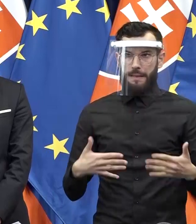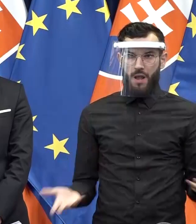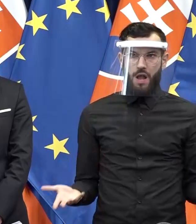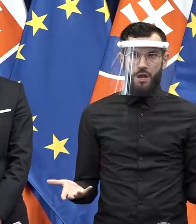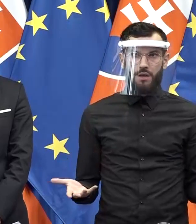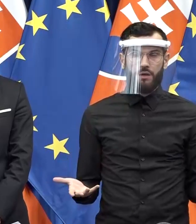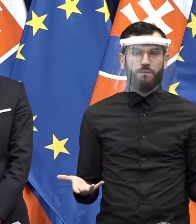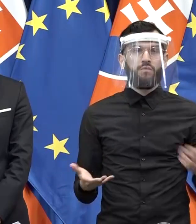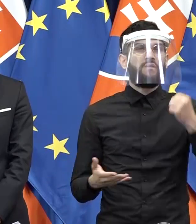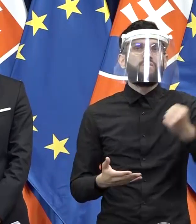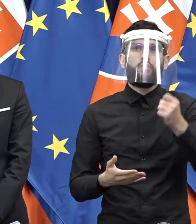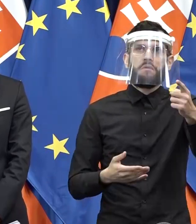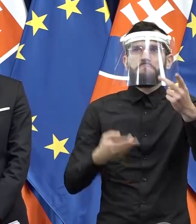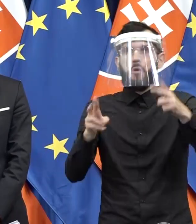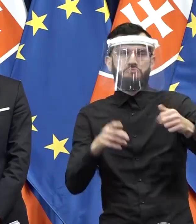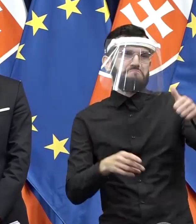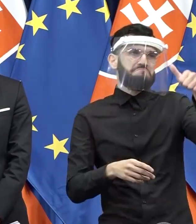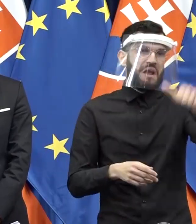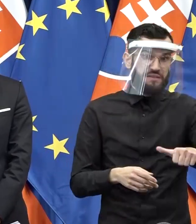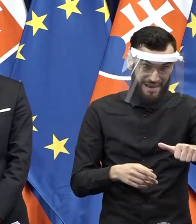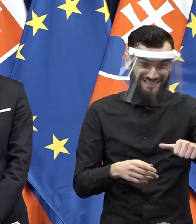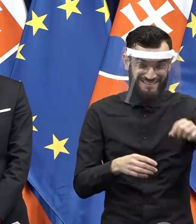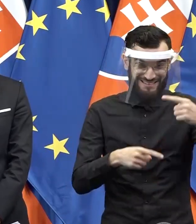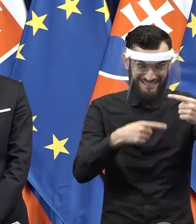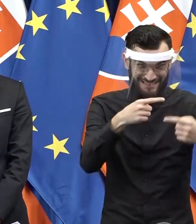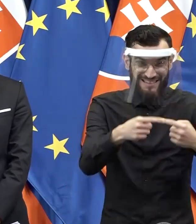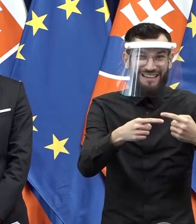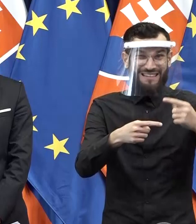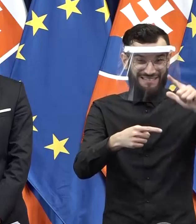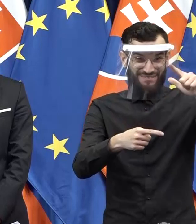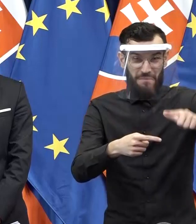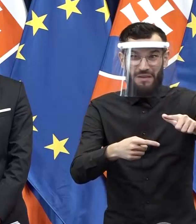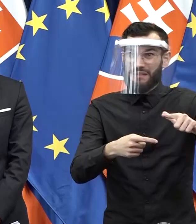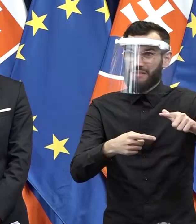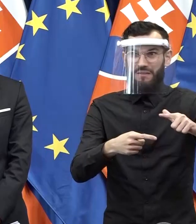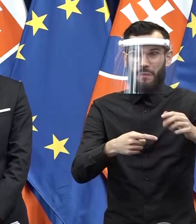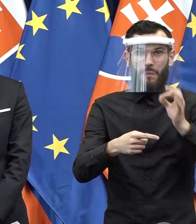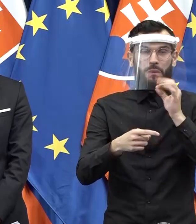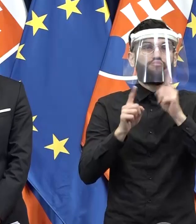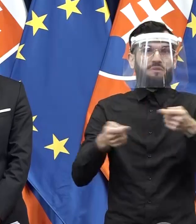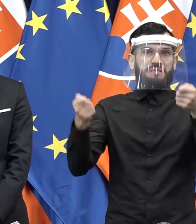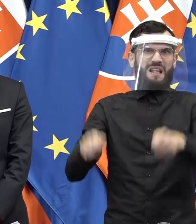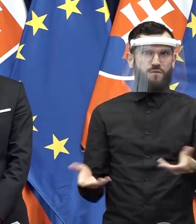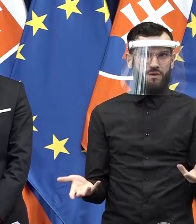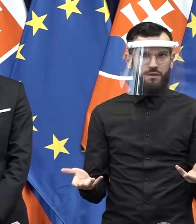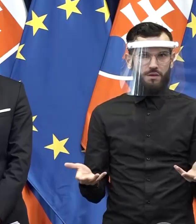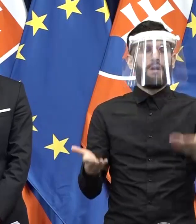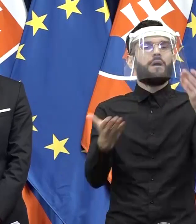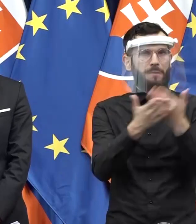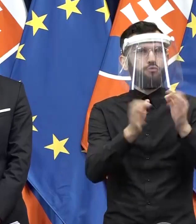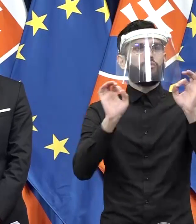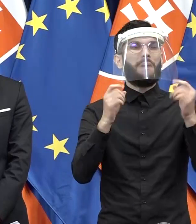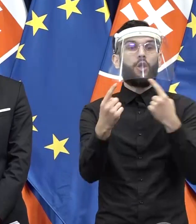A fungovali by nám možno mesiac a ďalší mesiac by jednoducho museli ambulancie zatvoriť. V tomto prípade je na mieste sa